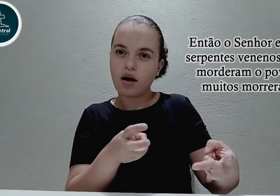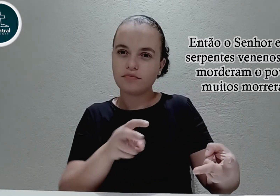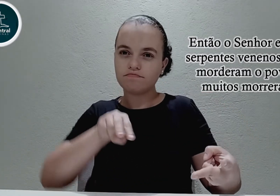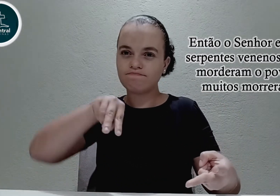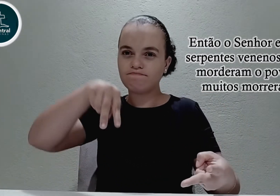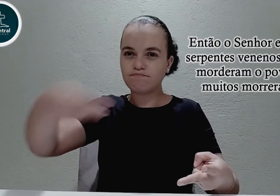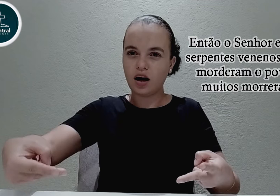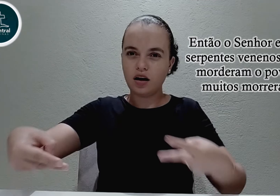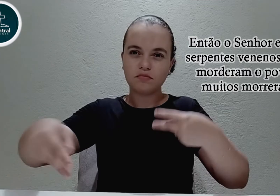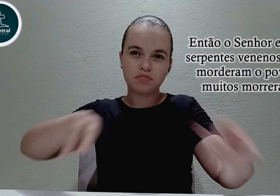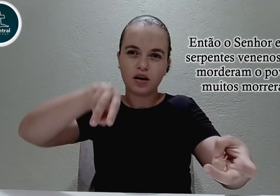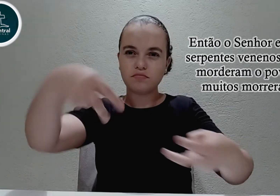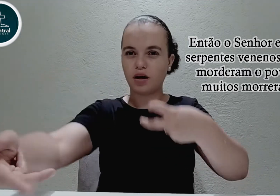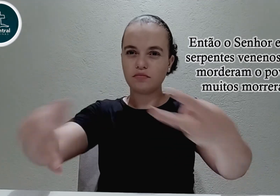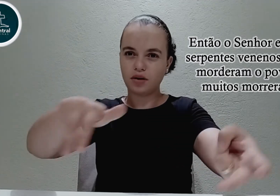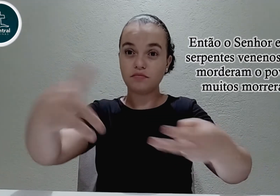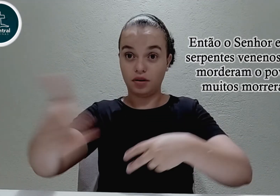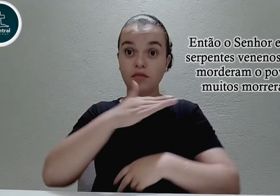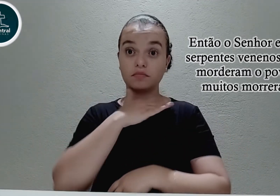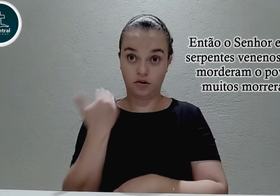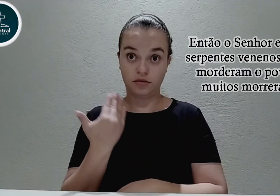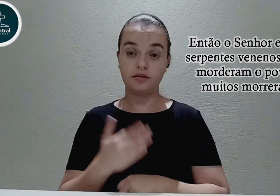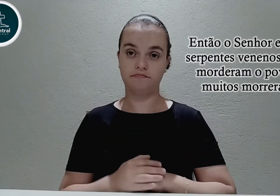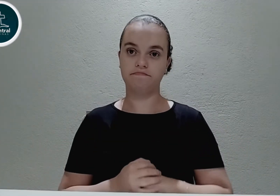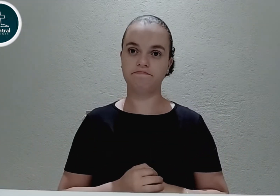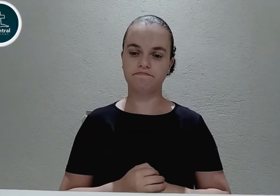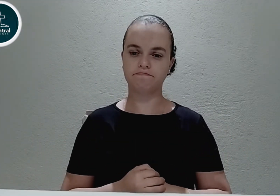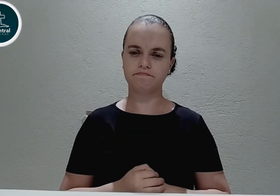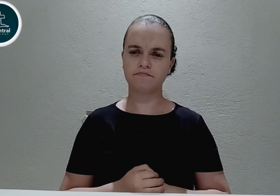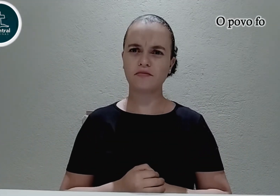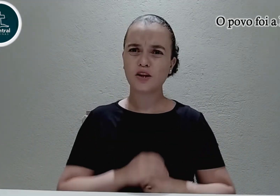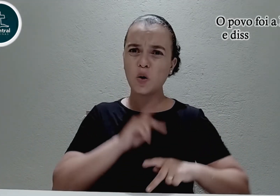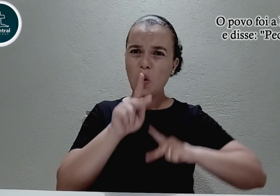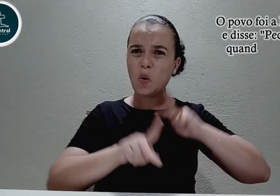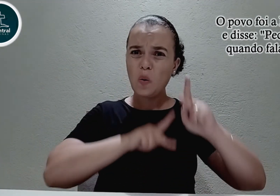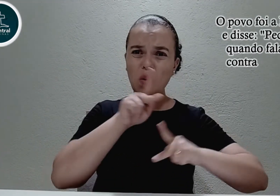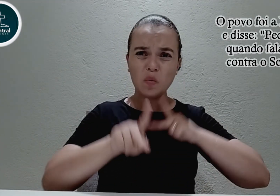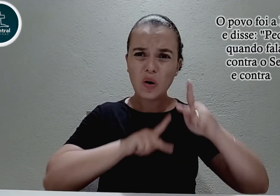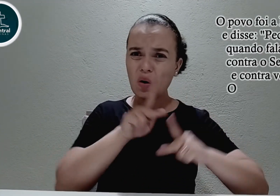que morderam o povo e muitos morreram.